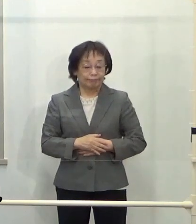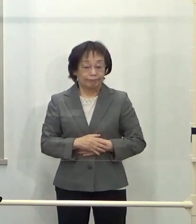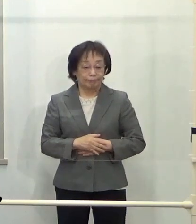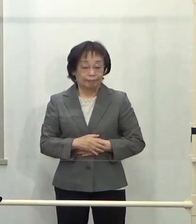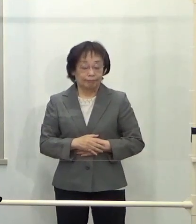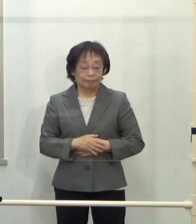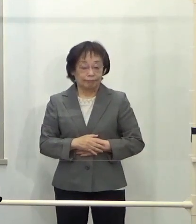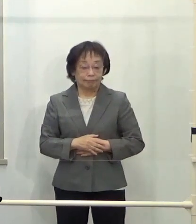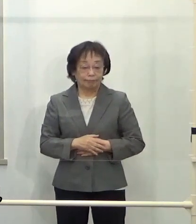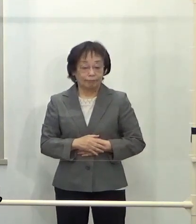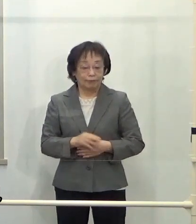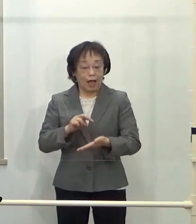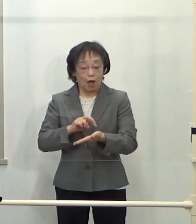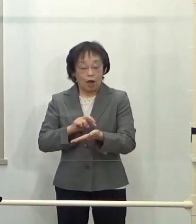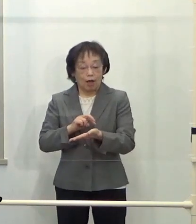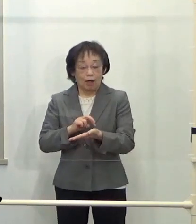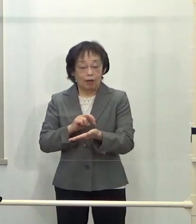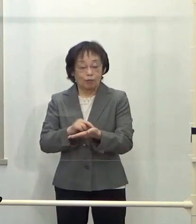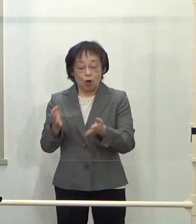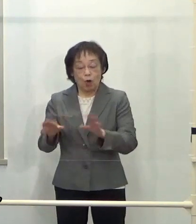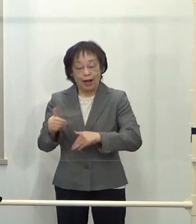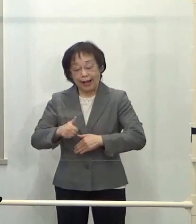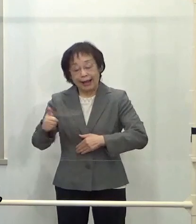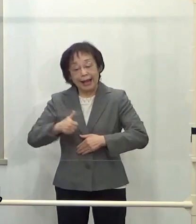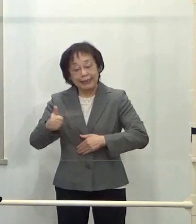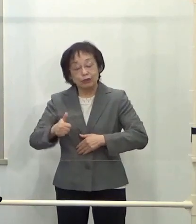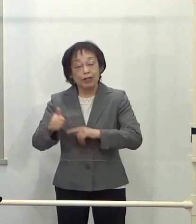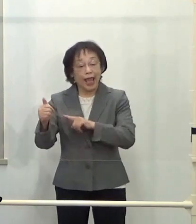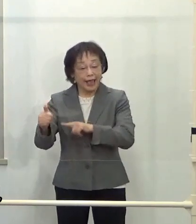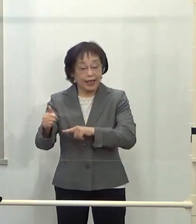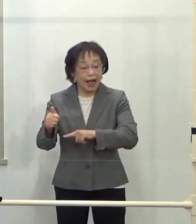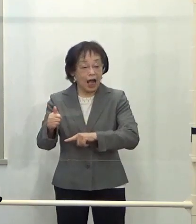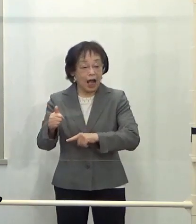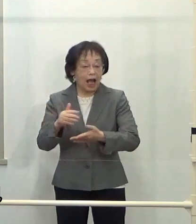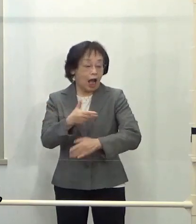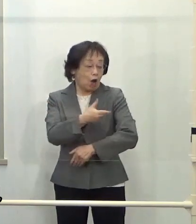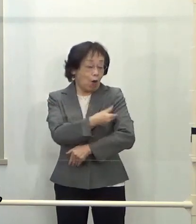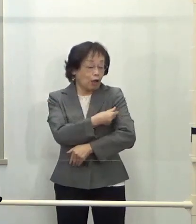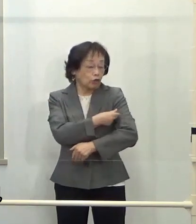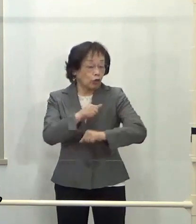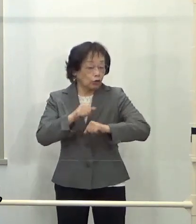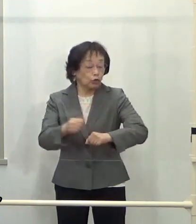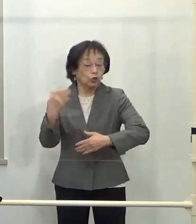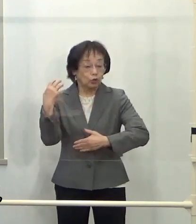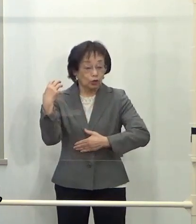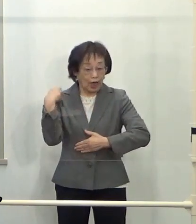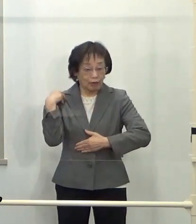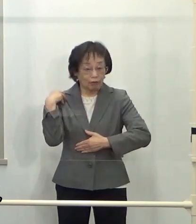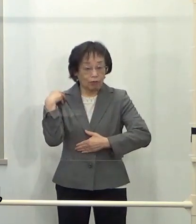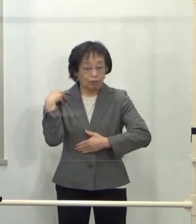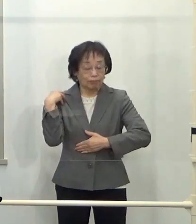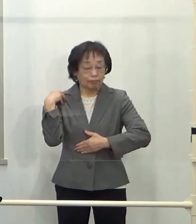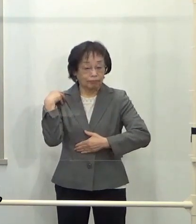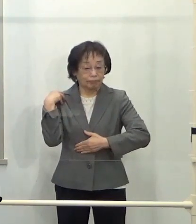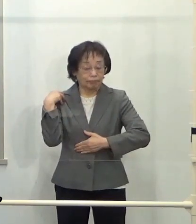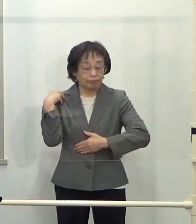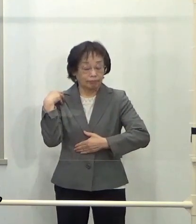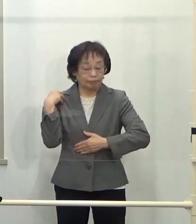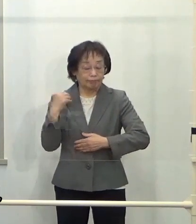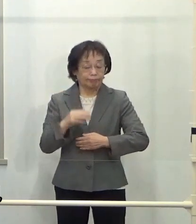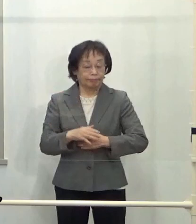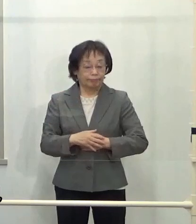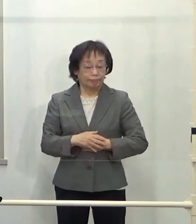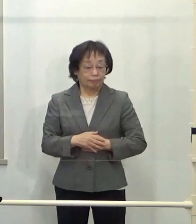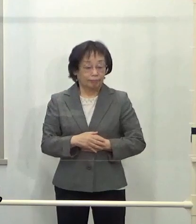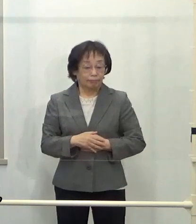所かかりつけ医がするということについてになりますが、このワクチンの配送するということも課題があるよう